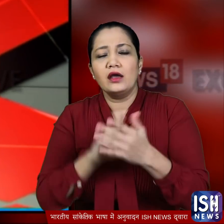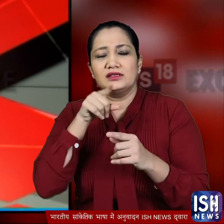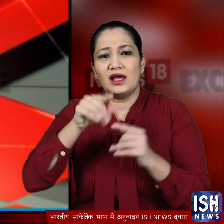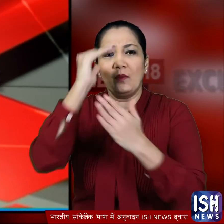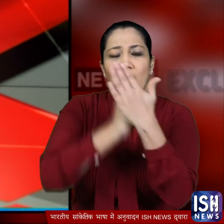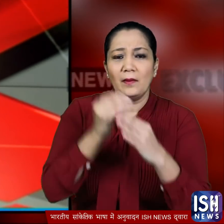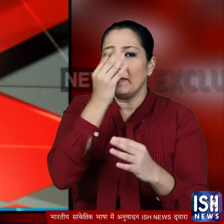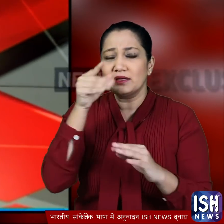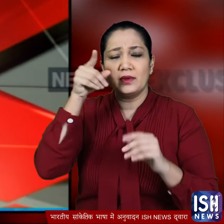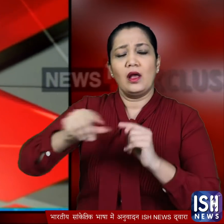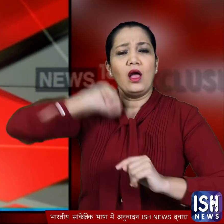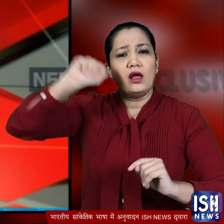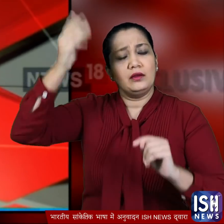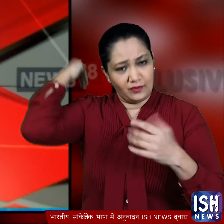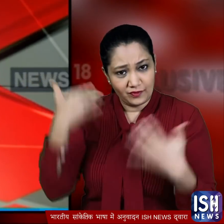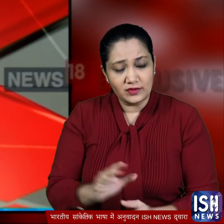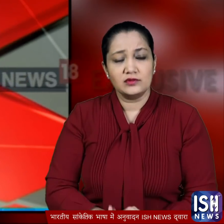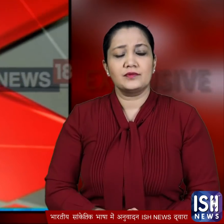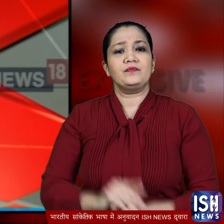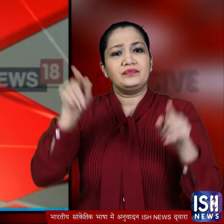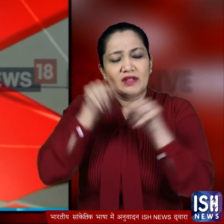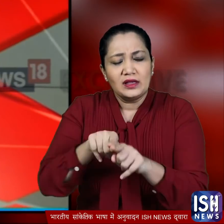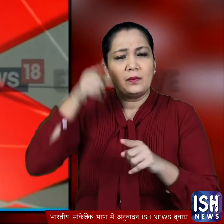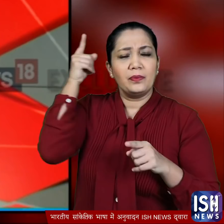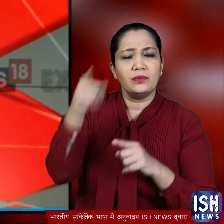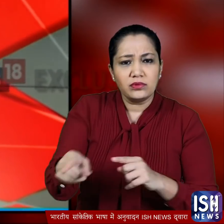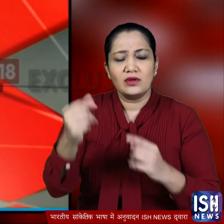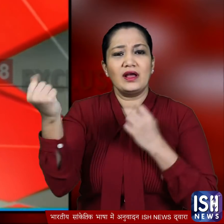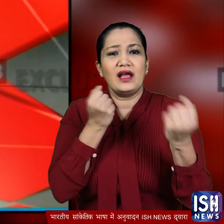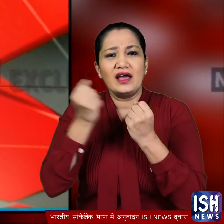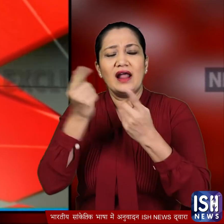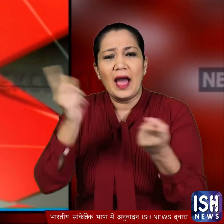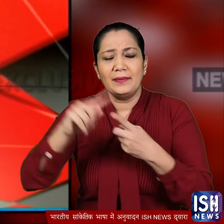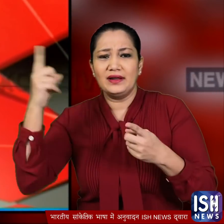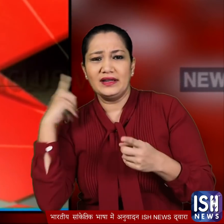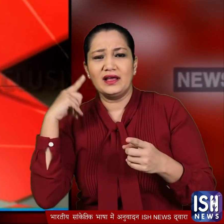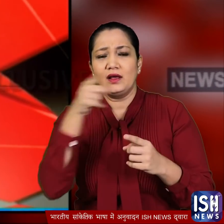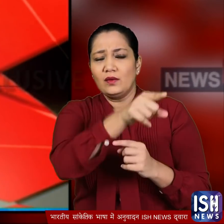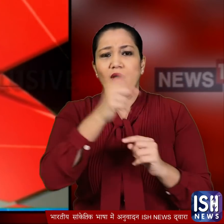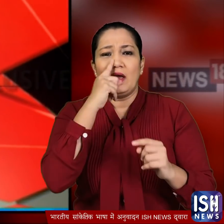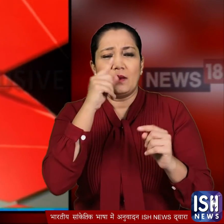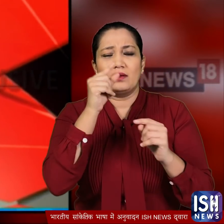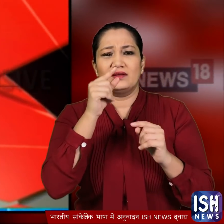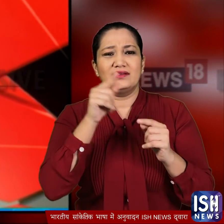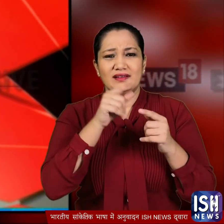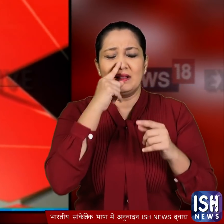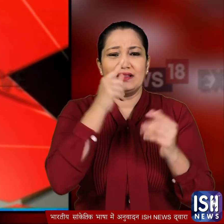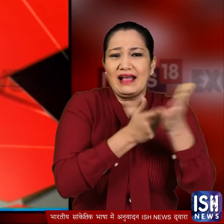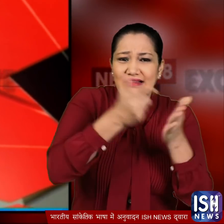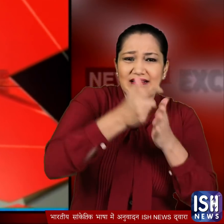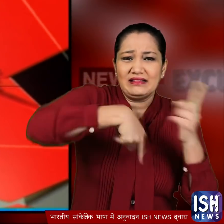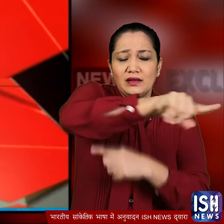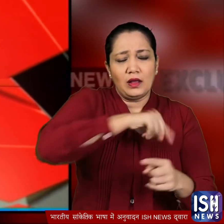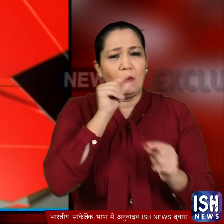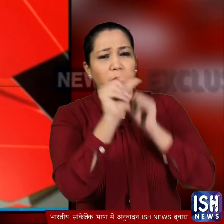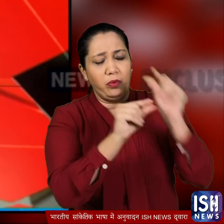के विधायक के खिलाफ प्रदर्शन किया था, जिसमें आरोप लगा कि विधायक के साथ गाड़ी में मौजूद किसी नेता ने महिला किसानों को भद्दे इशारे किए, जिस पर विधायक ने